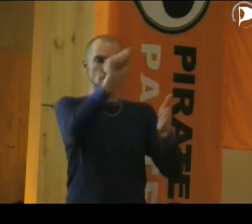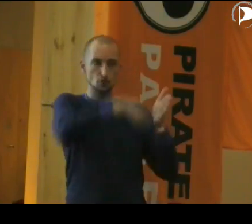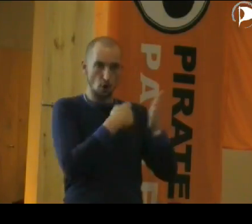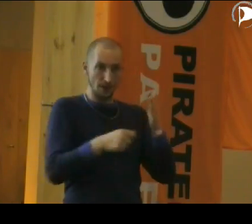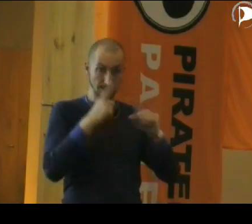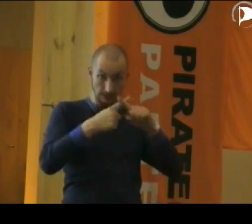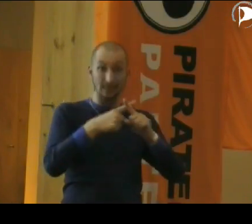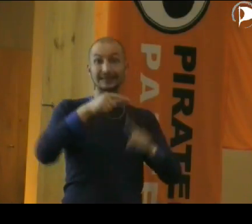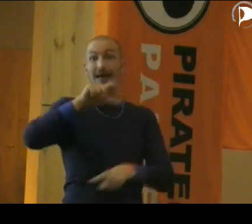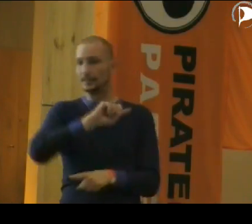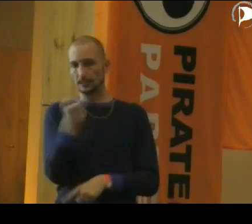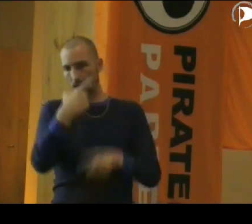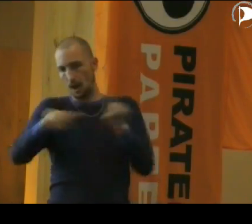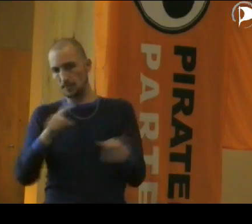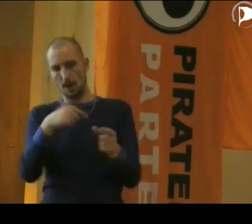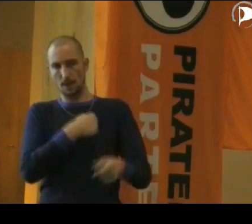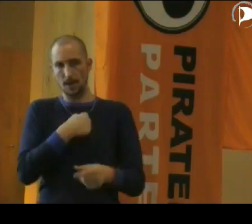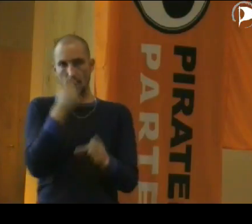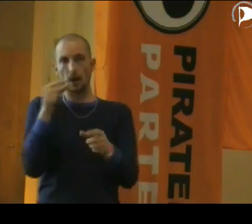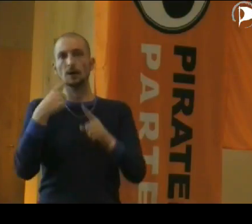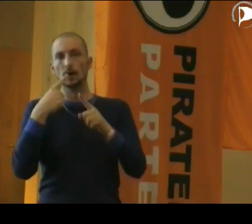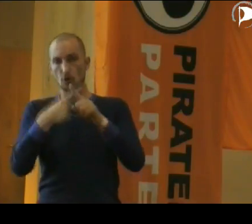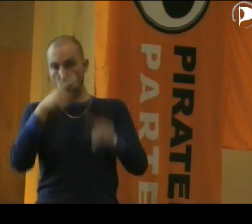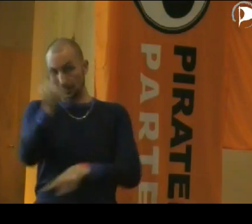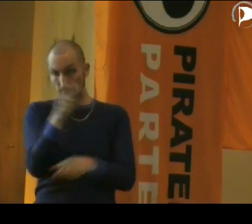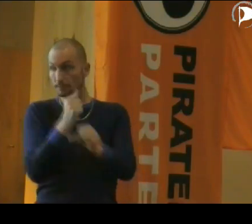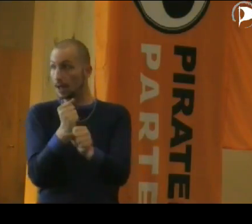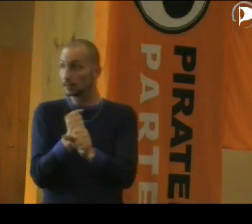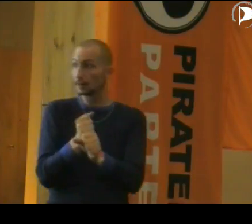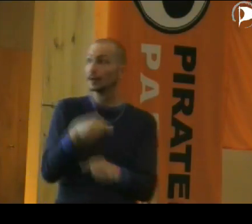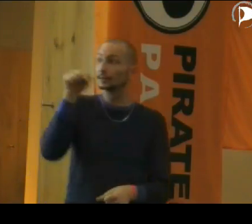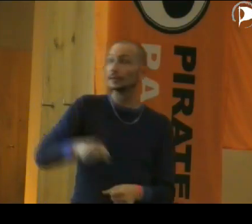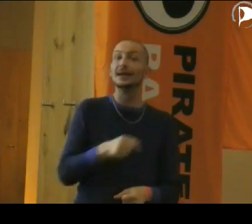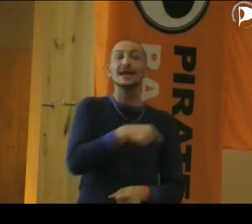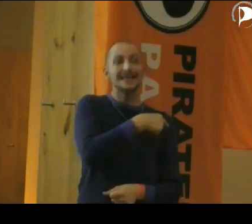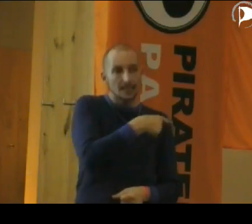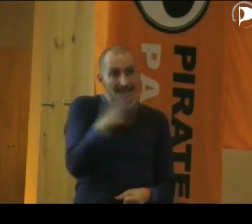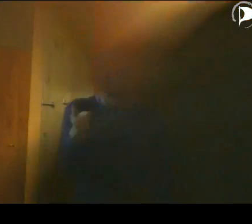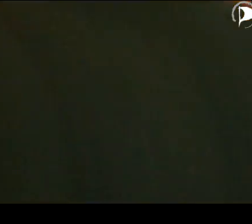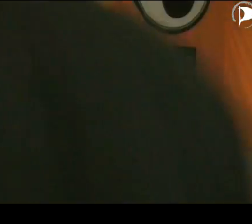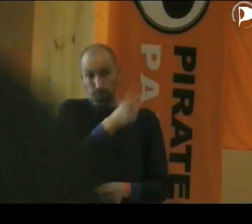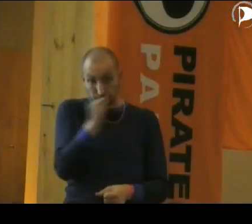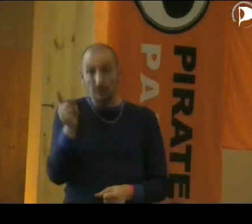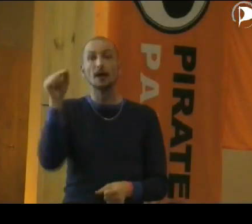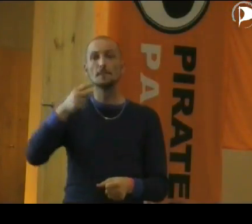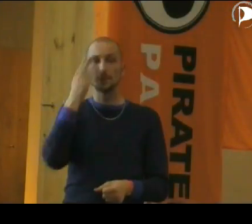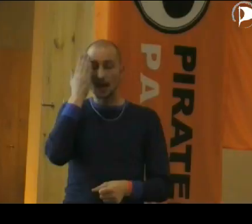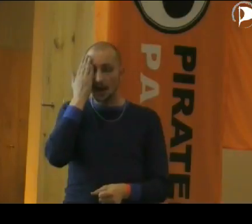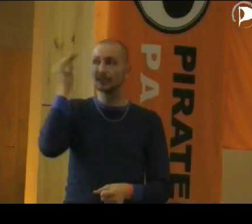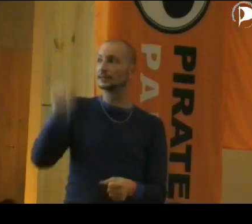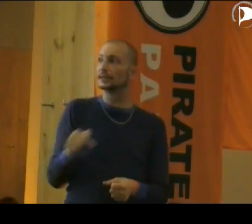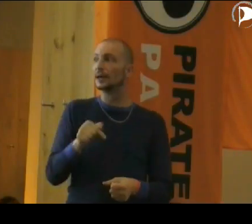da die halle vor allem zum beispiel setzen weil es einfach weges jedem piraten zugänglich zu machen auf der lesefreundlichen